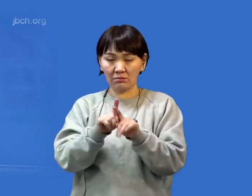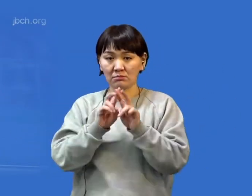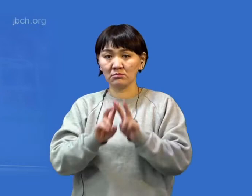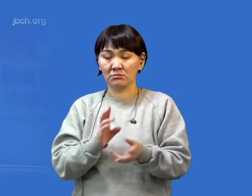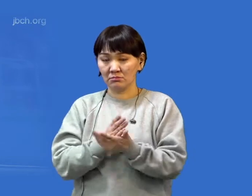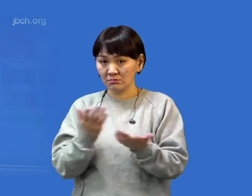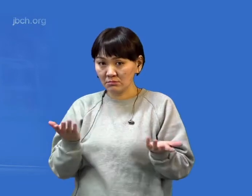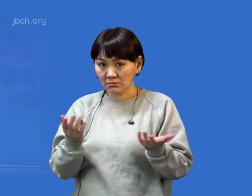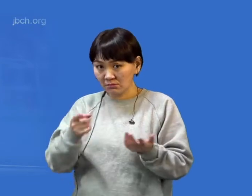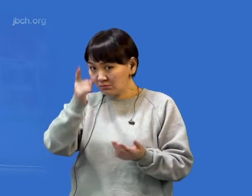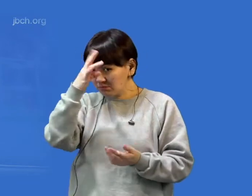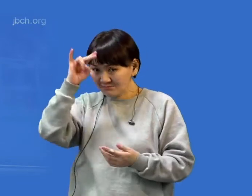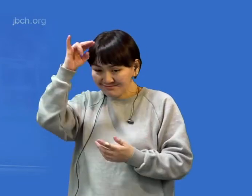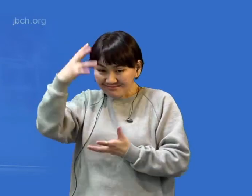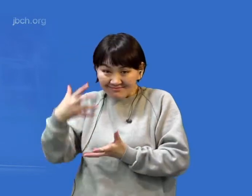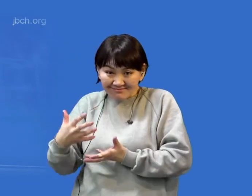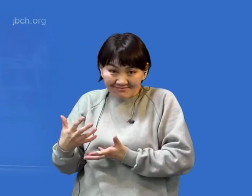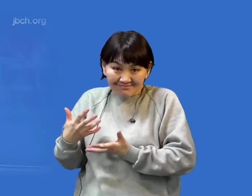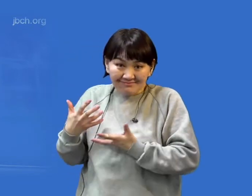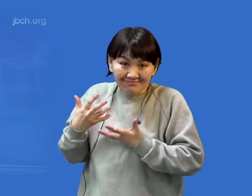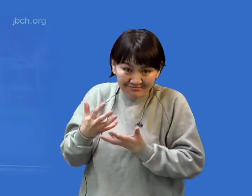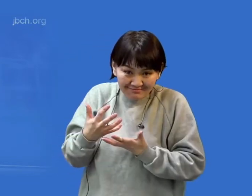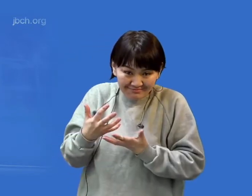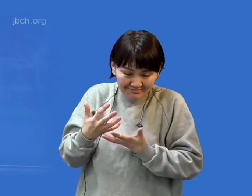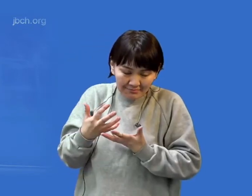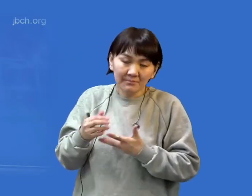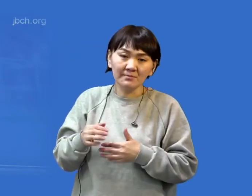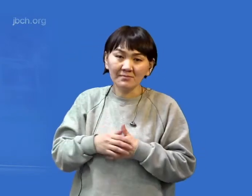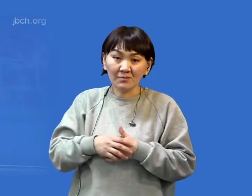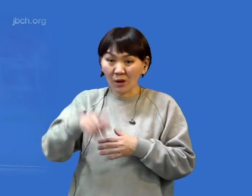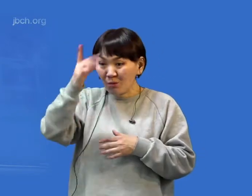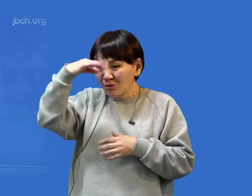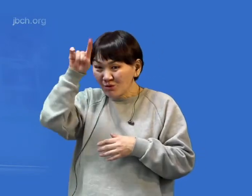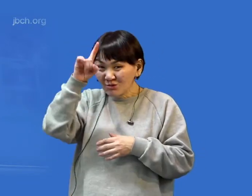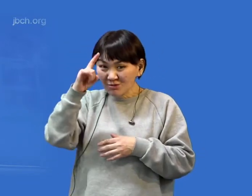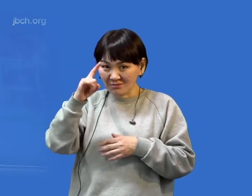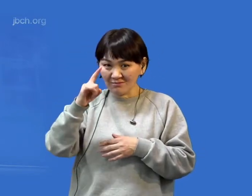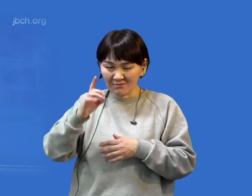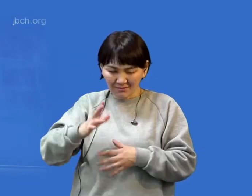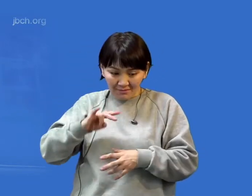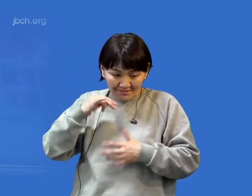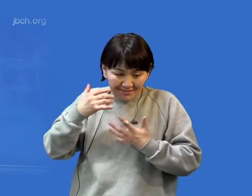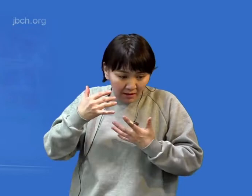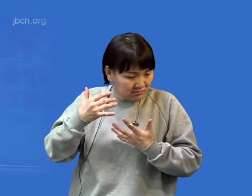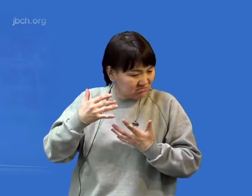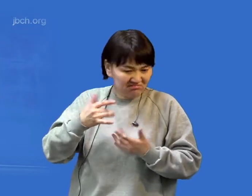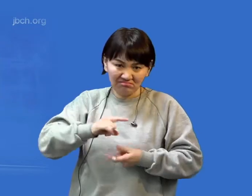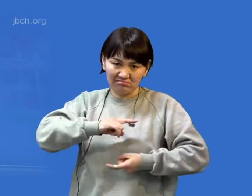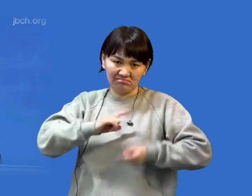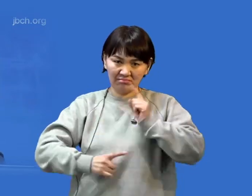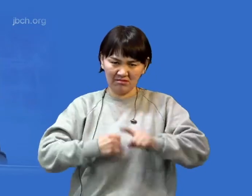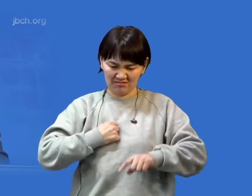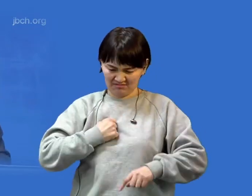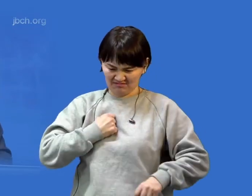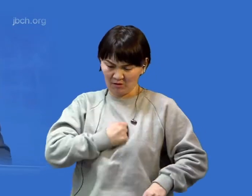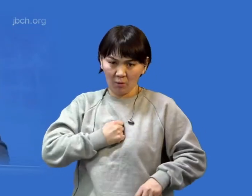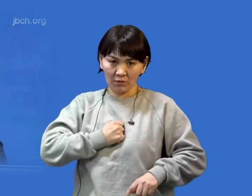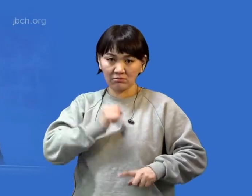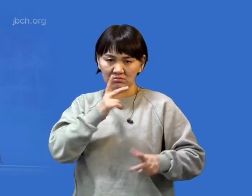Тийм учраас бурхны нэгүсэл болон бурхны одоо уур хилэн аваад л ингээл нааш